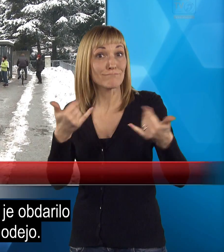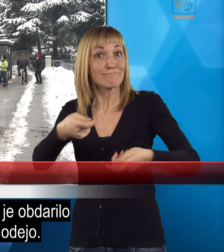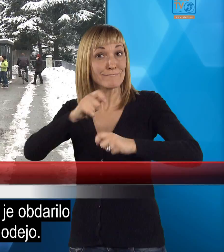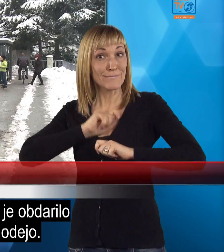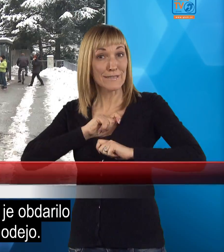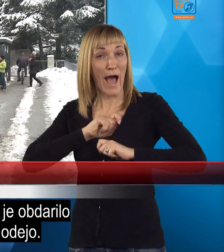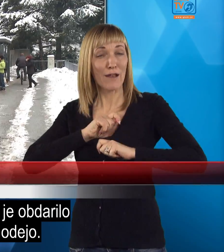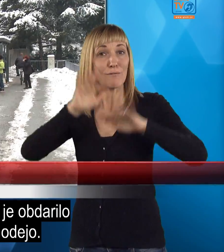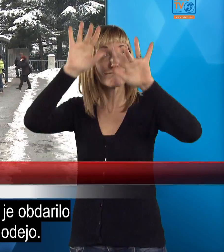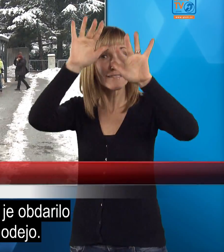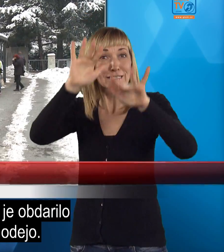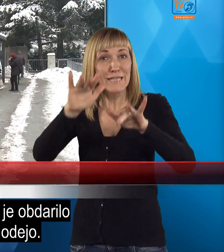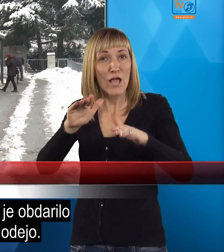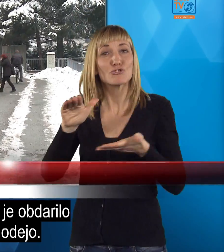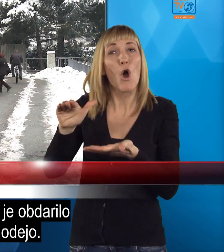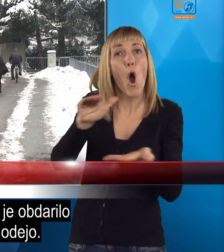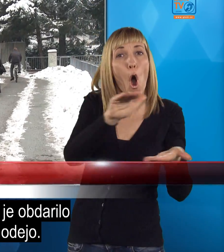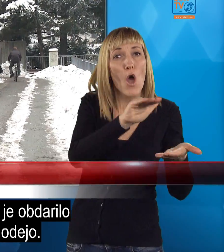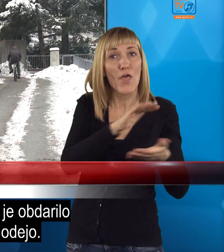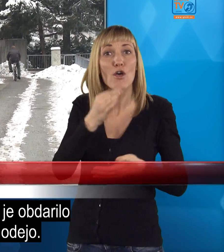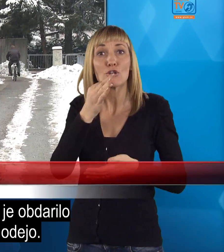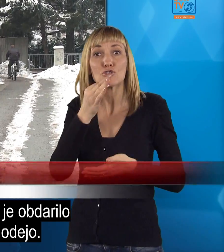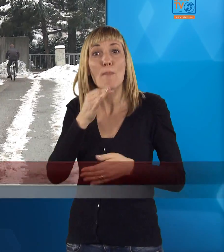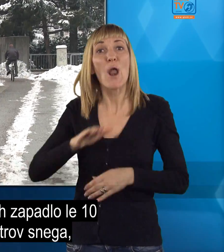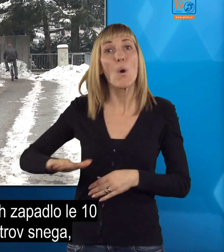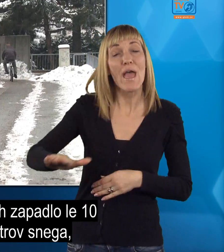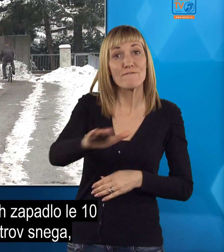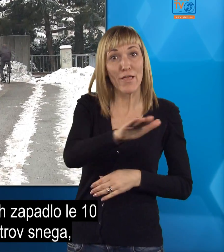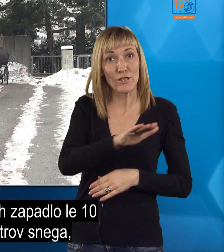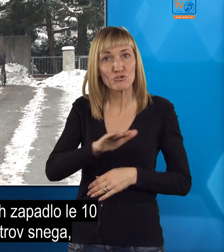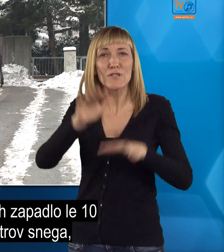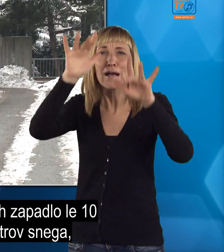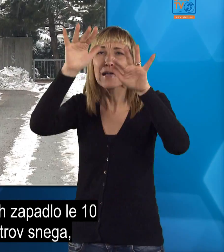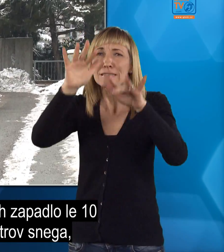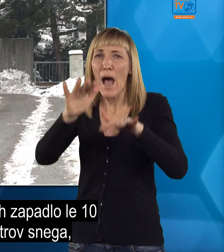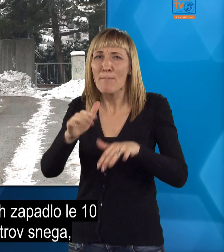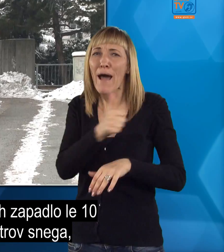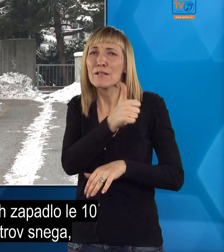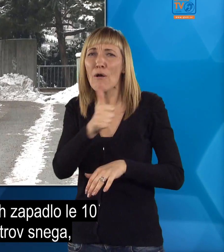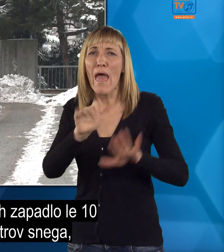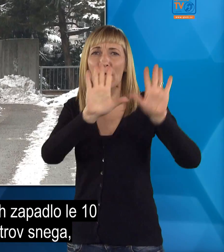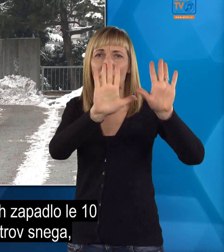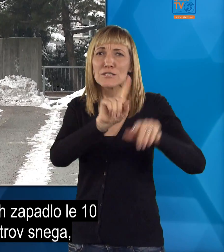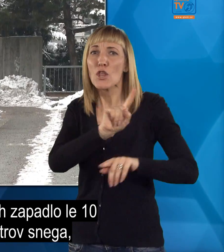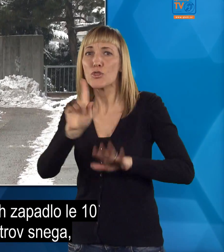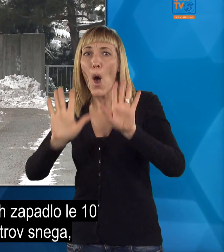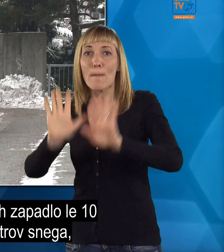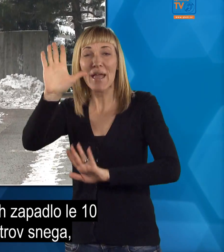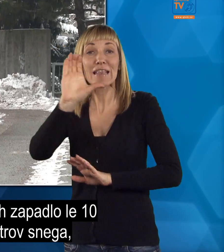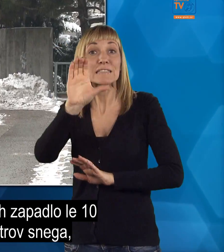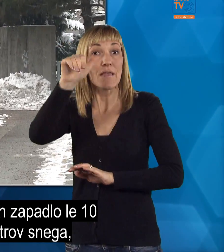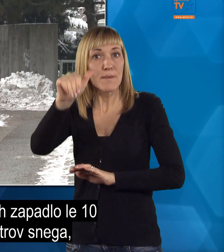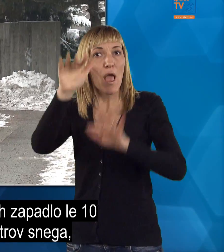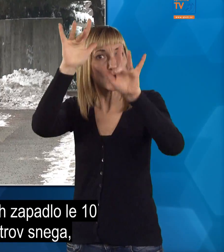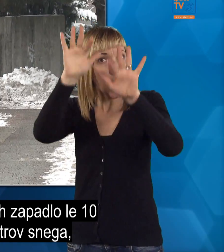Novo leto nas je obdarilo s snežno odejo. Čeprav je v nižinah zapadlo le 10 do 15 cm snega,